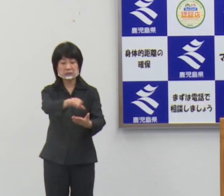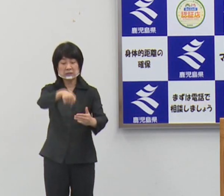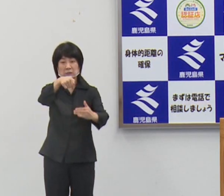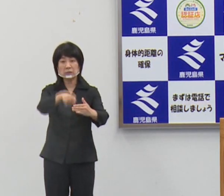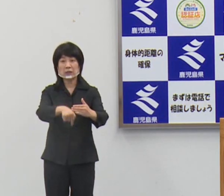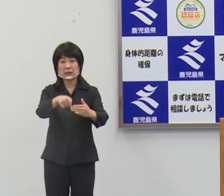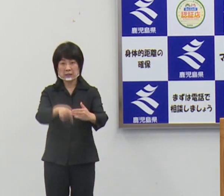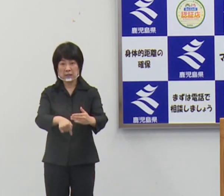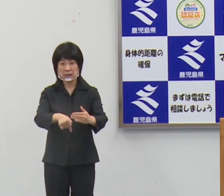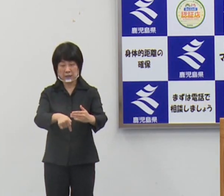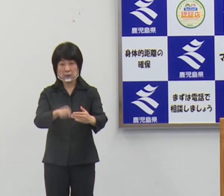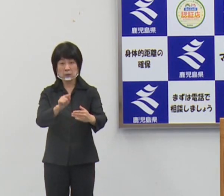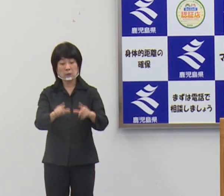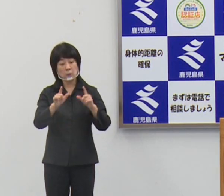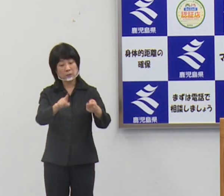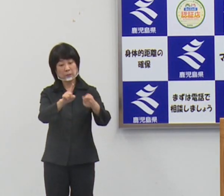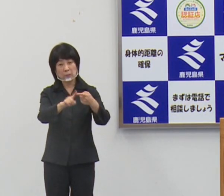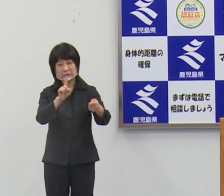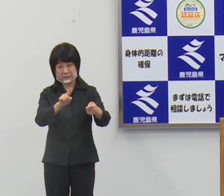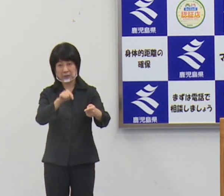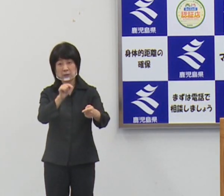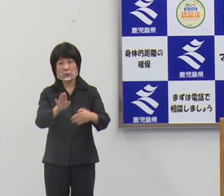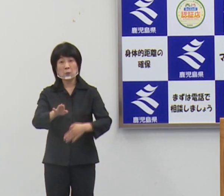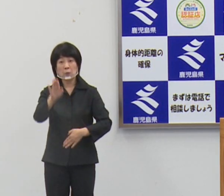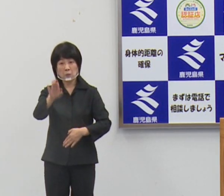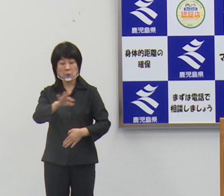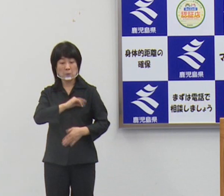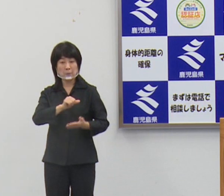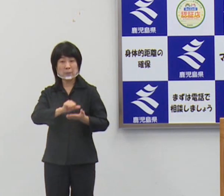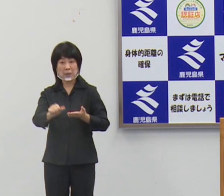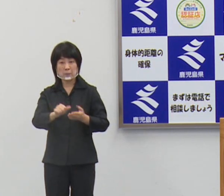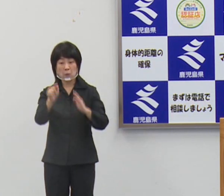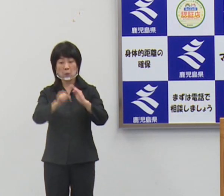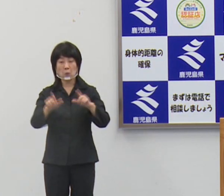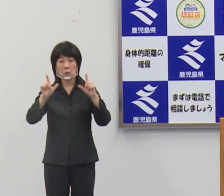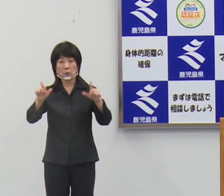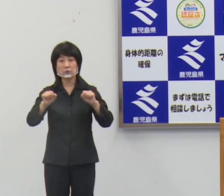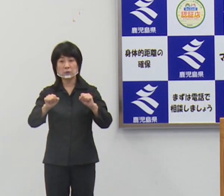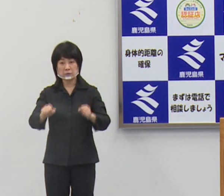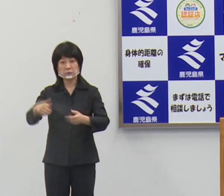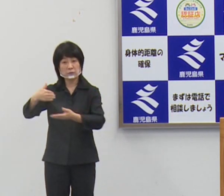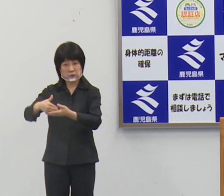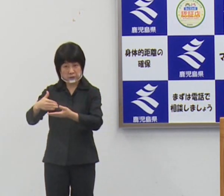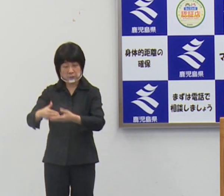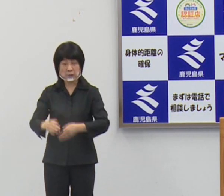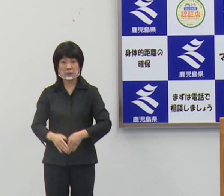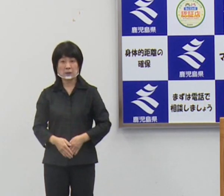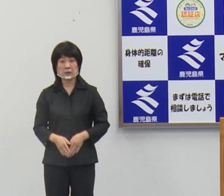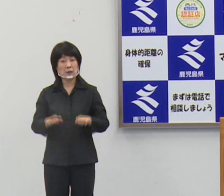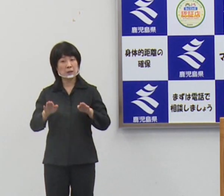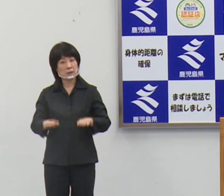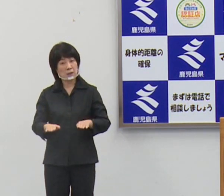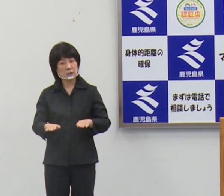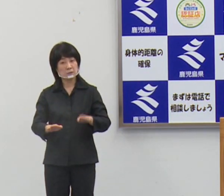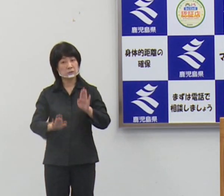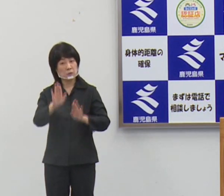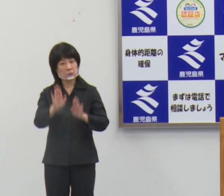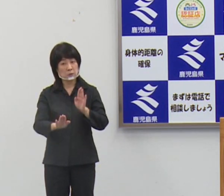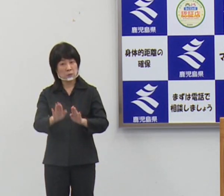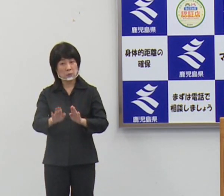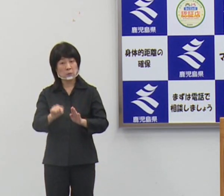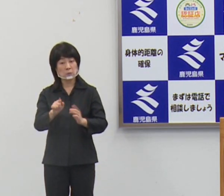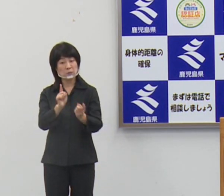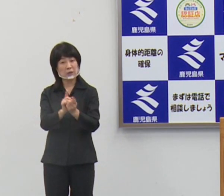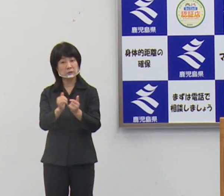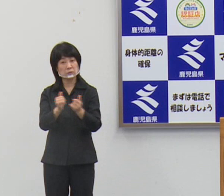請に応じなかった事業者に対しては今後名簿を公表する予定があるというお話ありましたけれども、まあ、現時点でどのくらいそうい